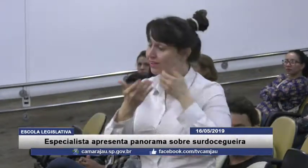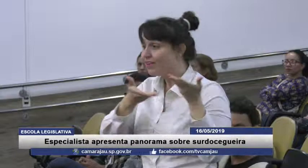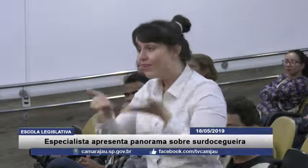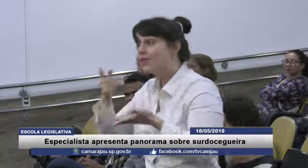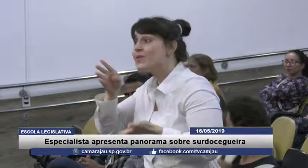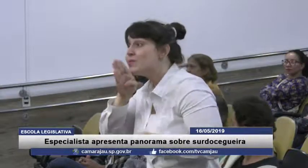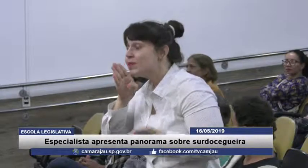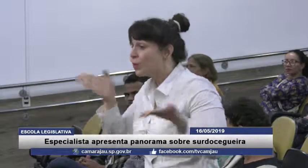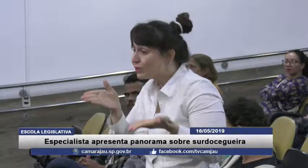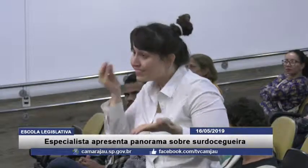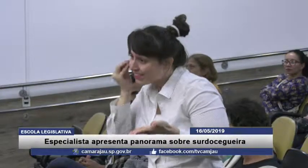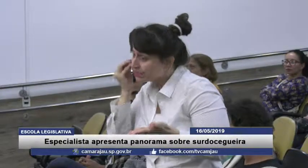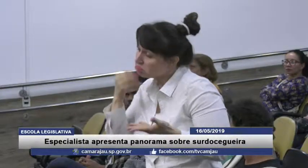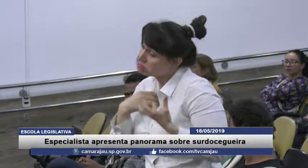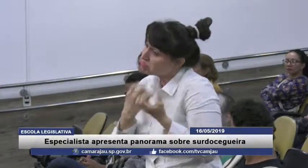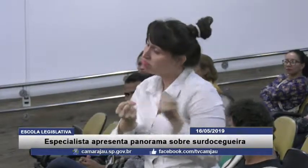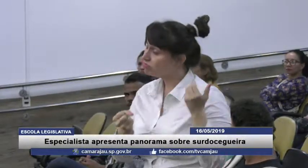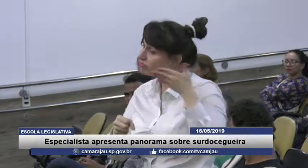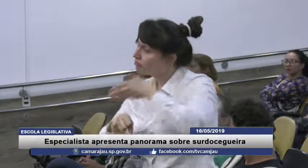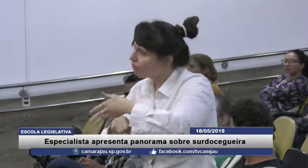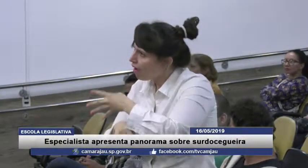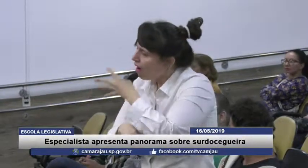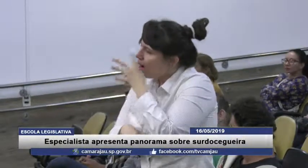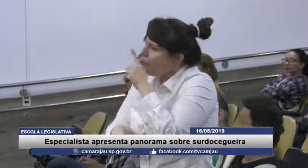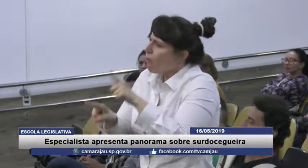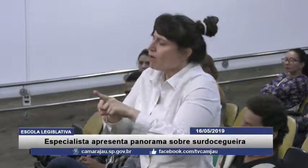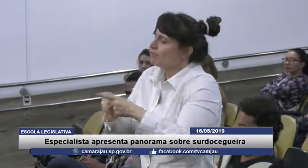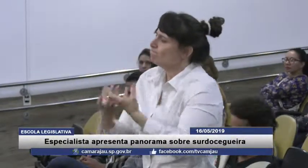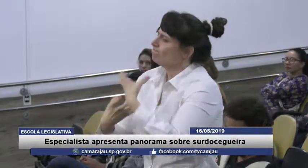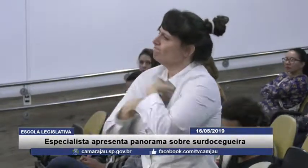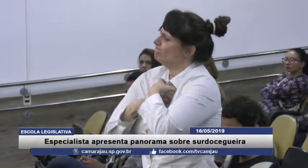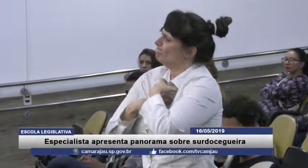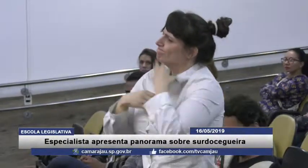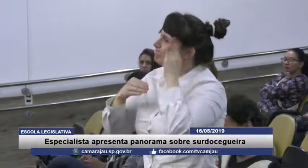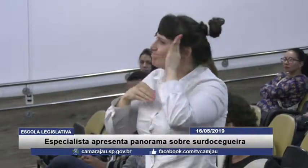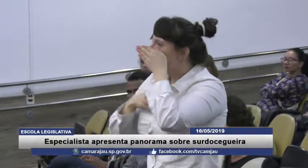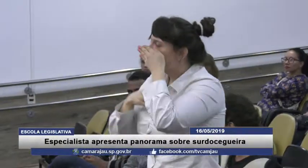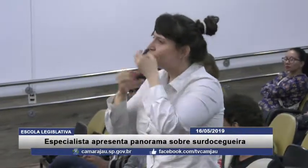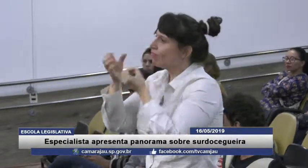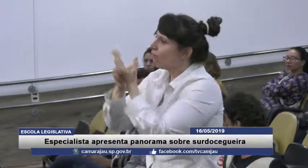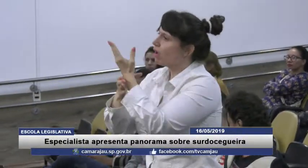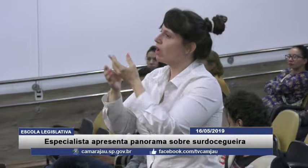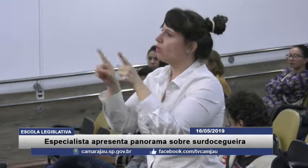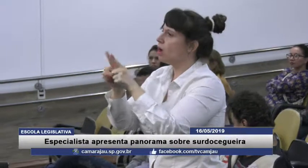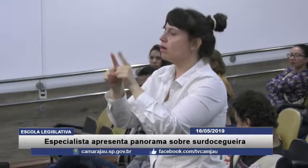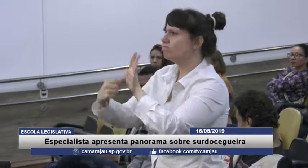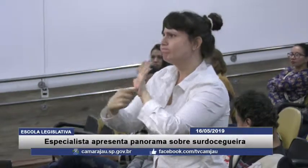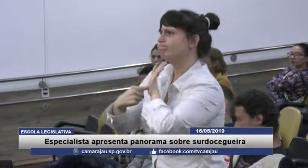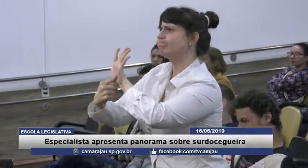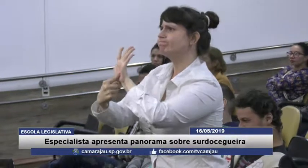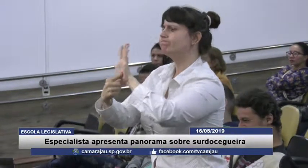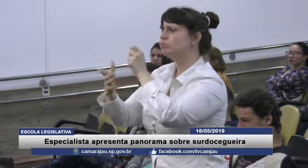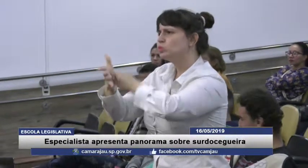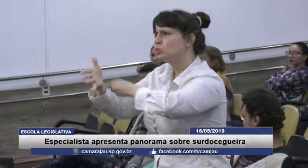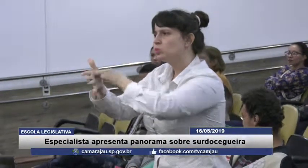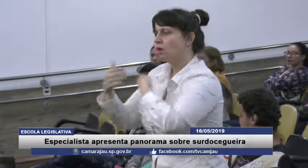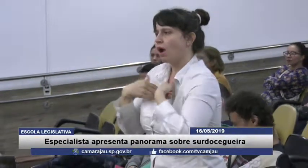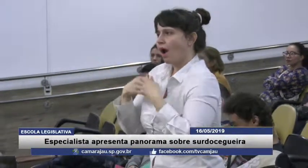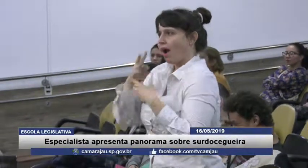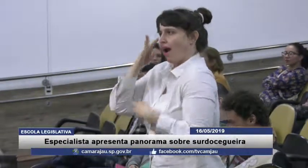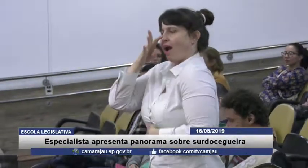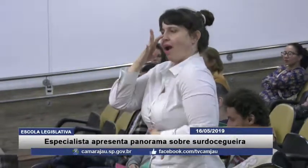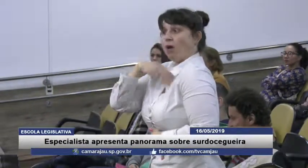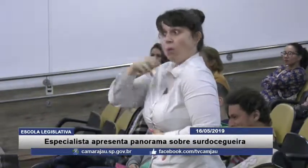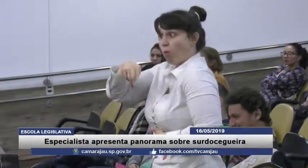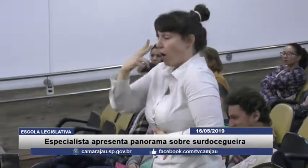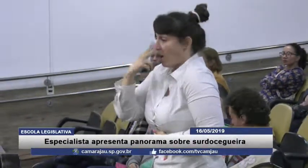quando eu comecei a ter contato. E aí a minha amiga hoje me chamou para vir aqui. Ela falou assim, vamos lá assistir uma palestra sobre surdo-cegueira? Então,